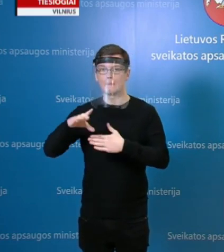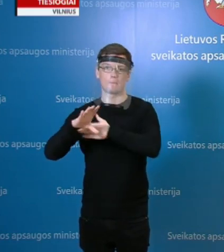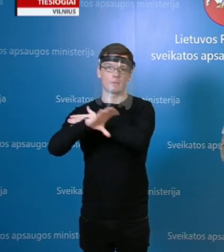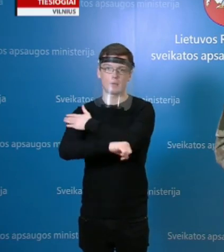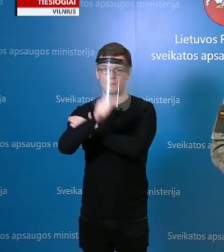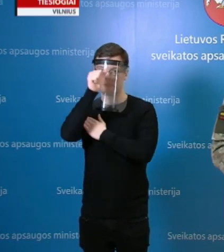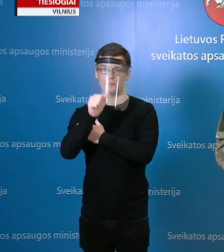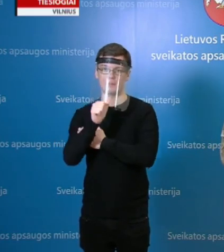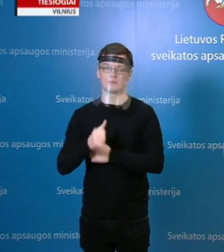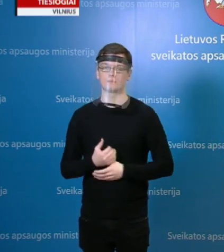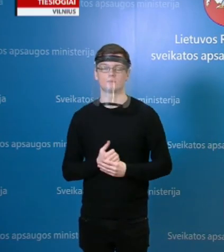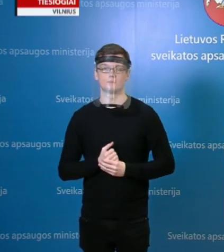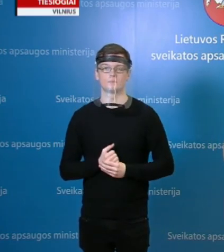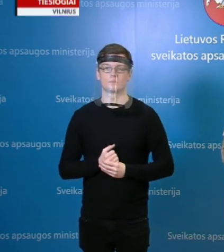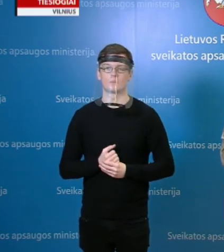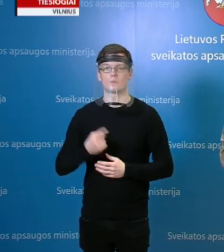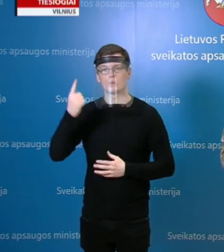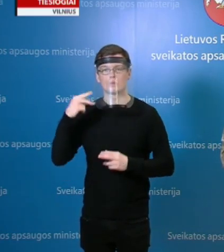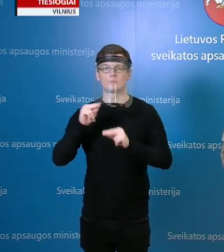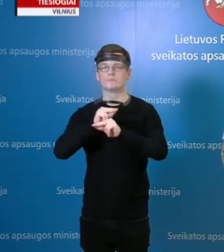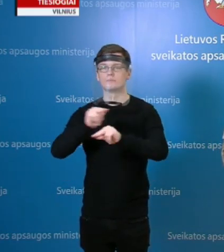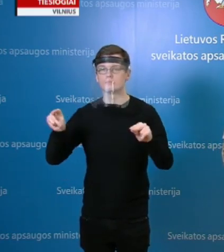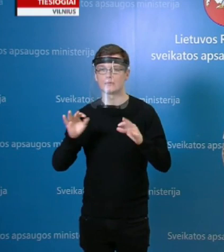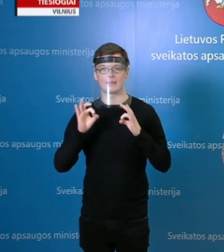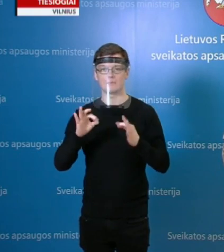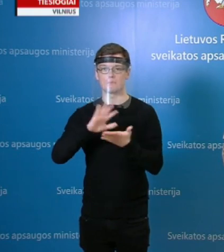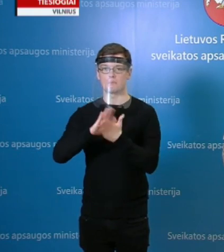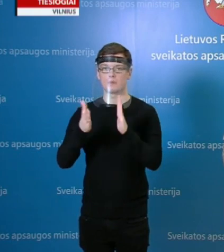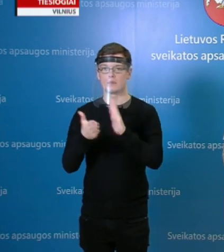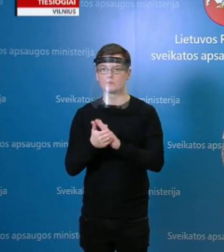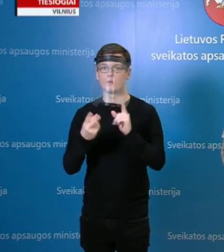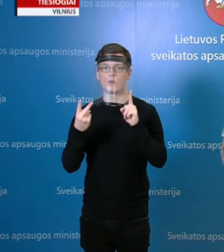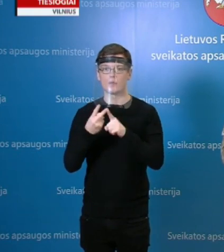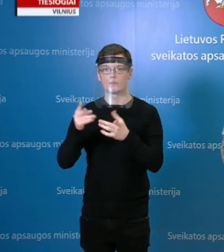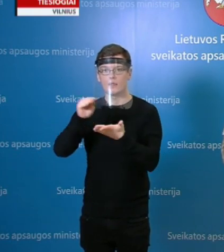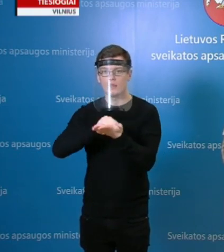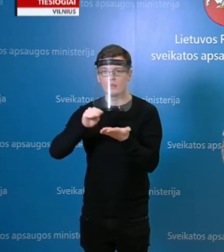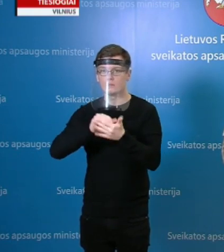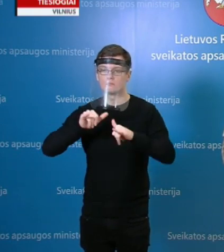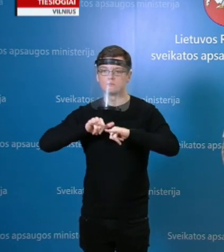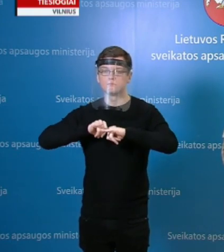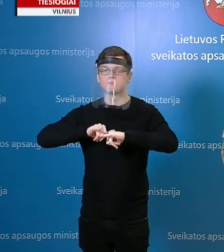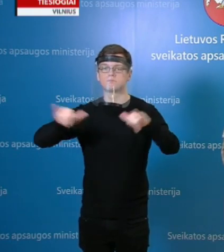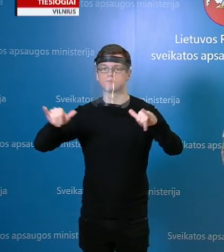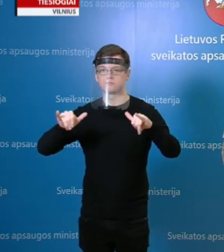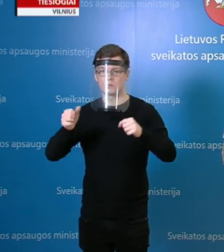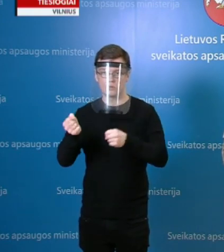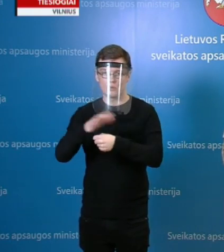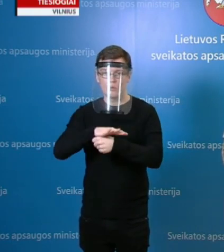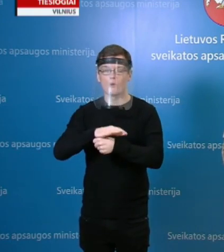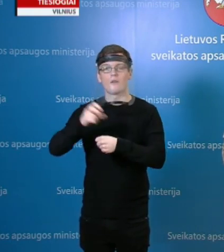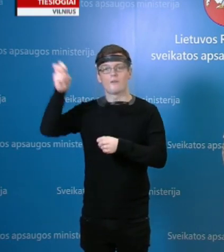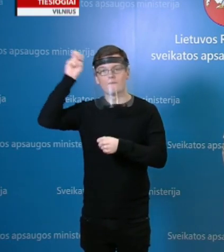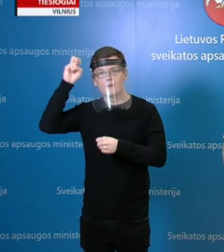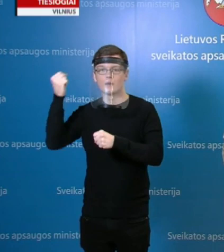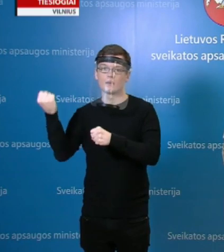norėtume akcentuoti, tai kad siekiant tinkamai pasiruošti antrajai koronaviruso bangai, Valstybės tikslas yra sukaupti